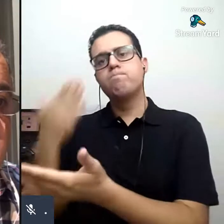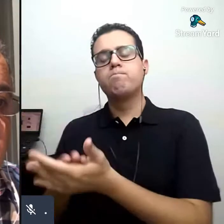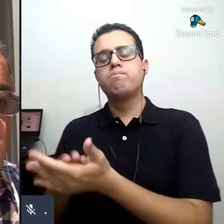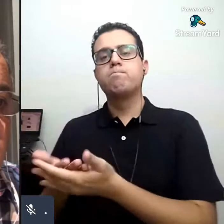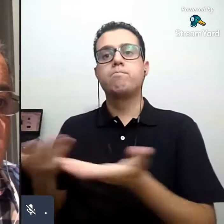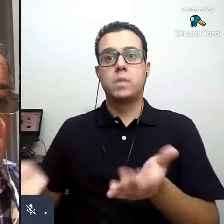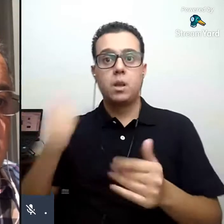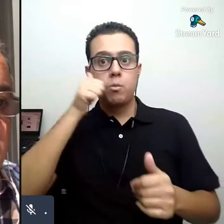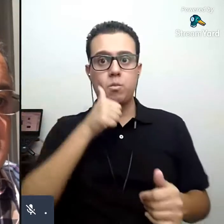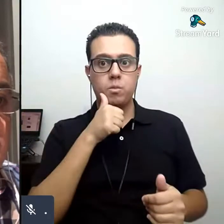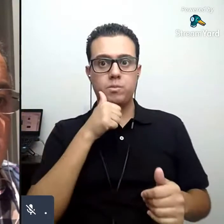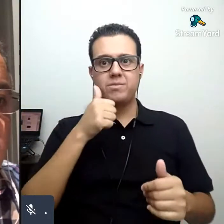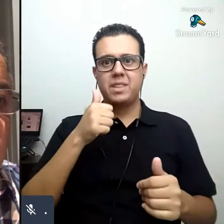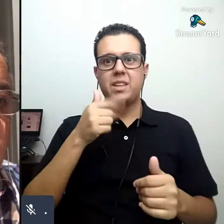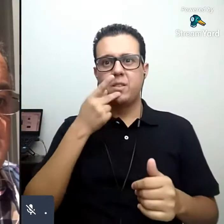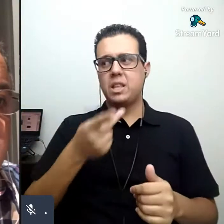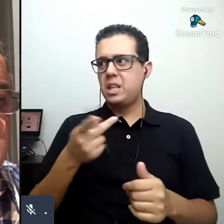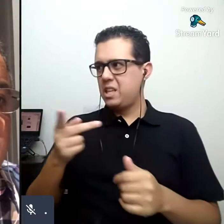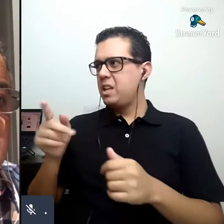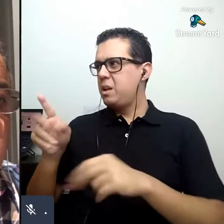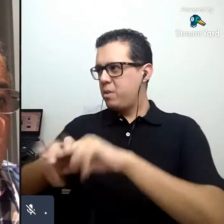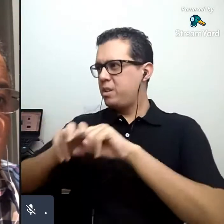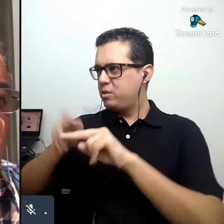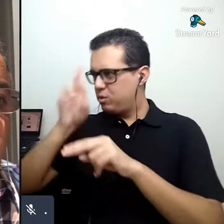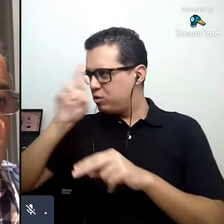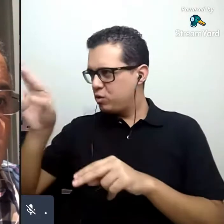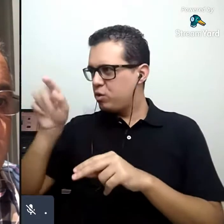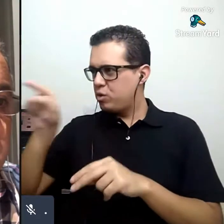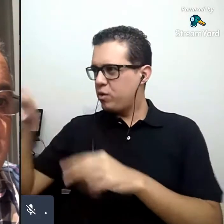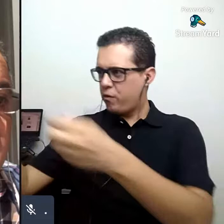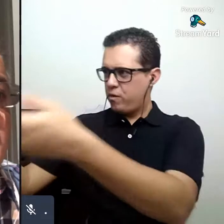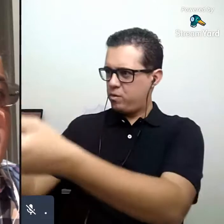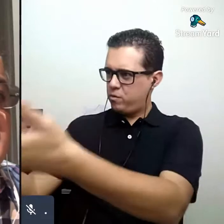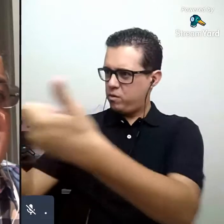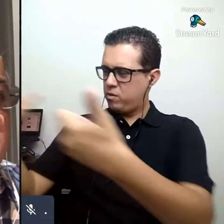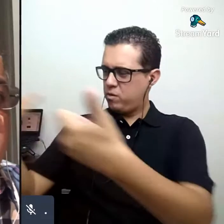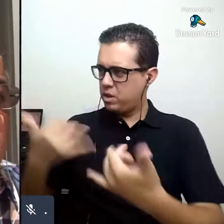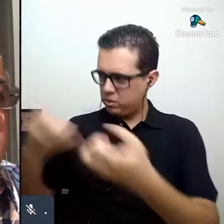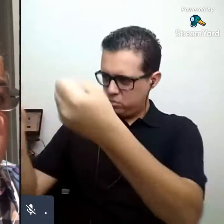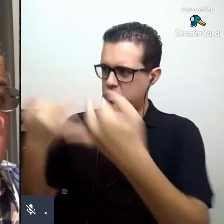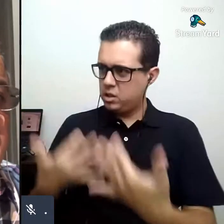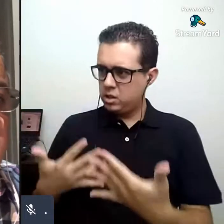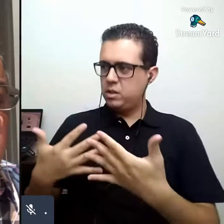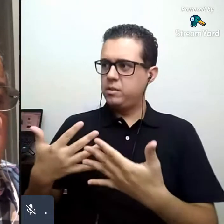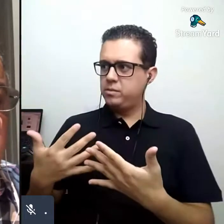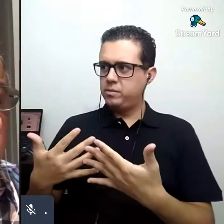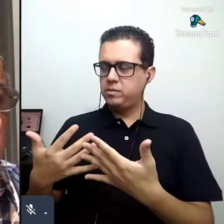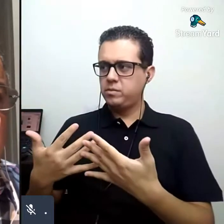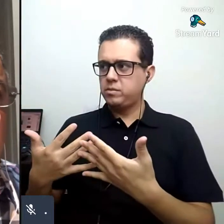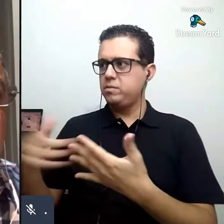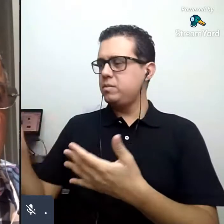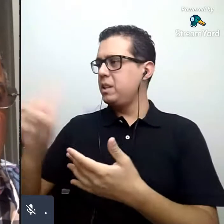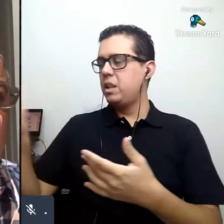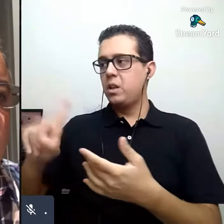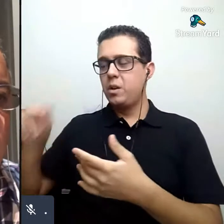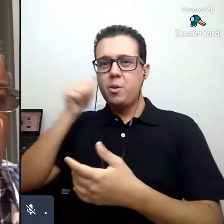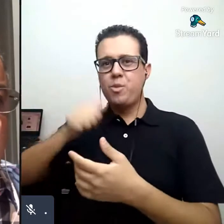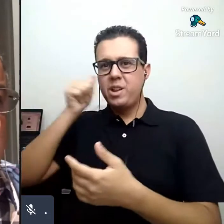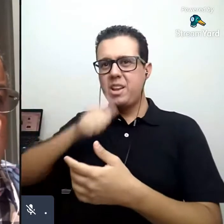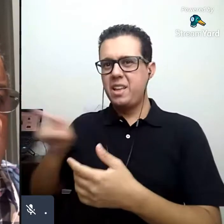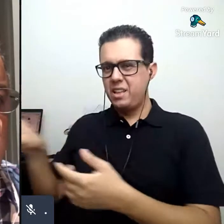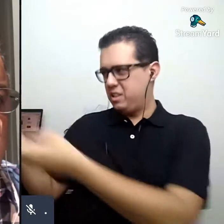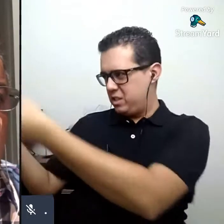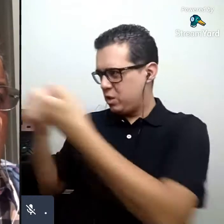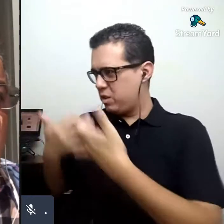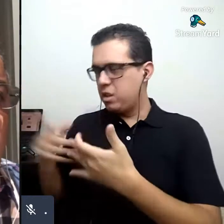nós cremos, mas porque nós mesmos temos ouvido e sabemos que este é verdadeiramente o Salvador do mundo.